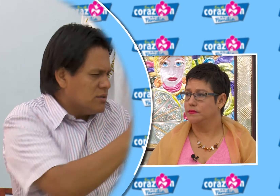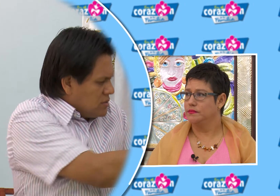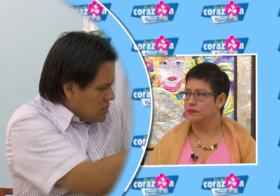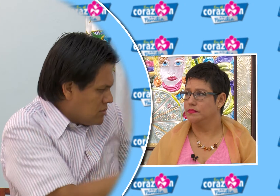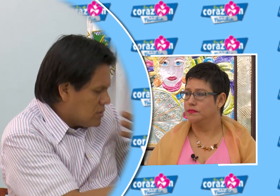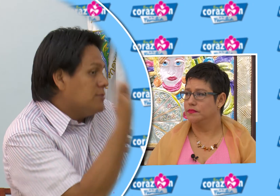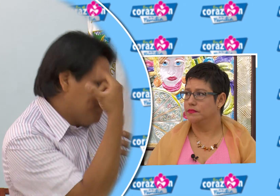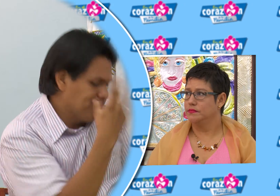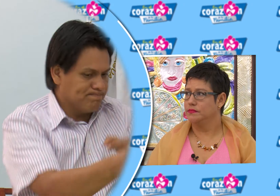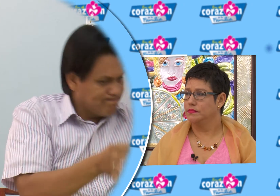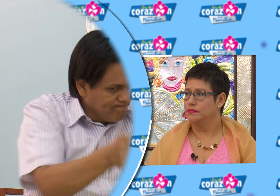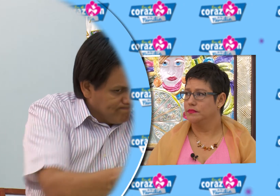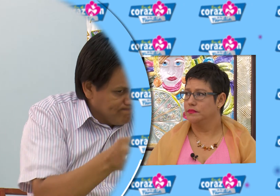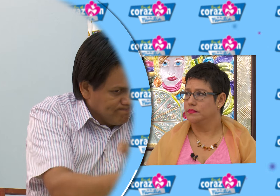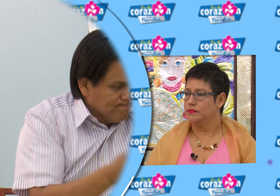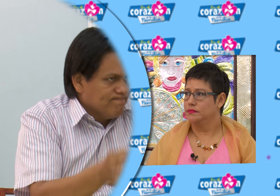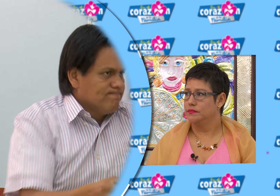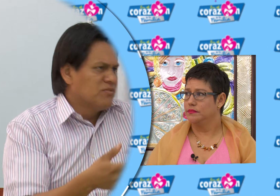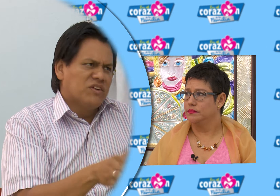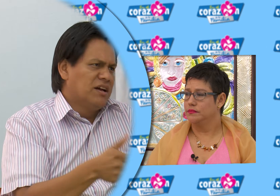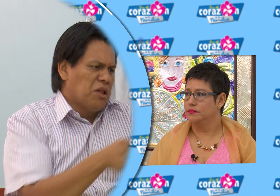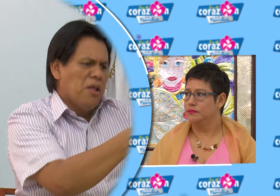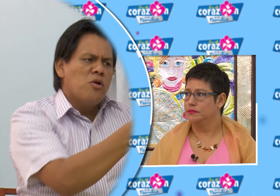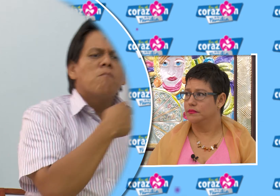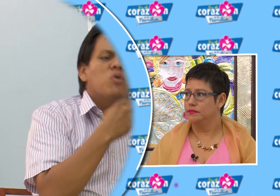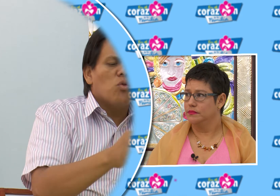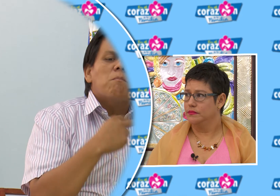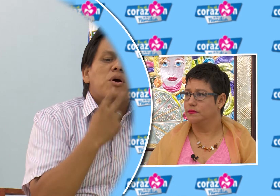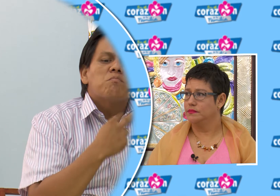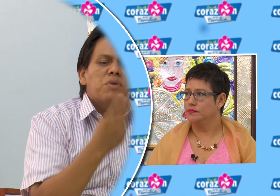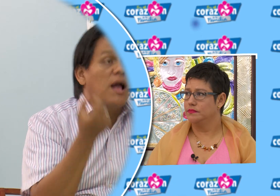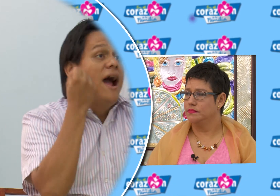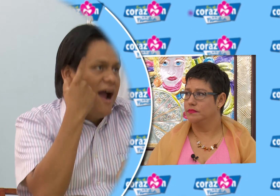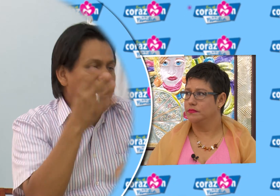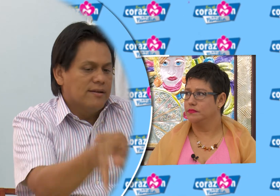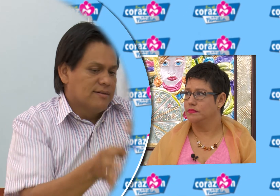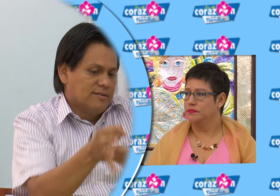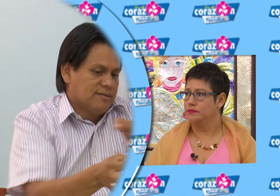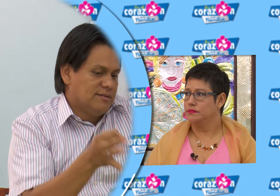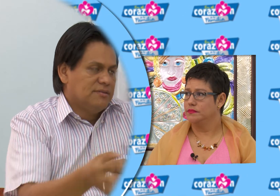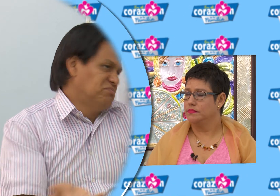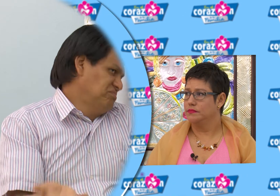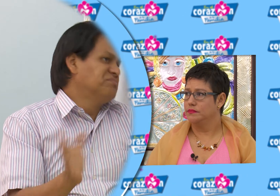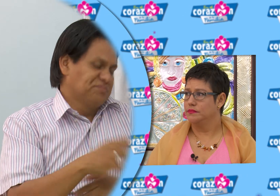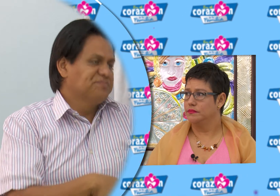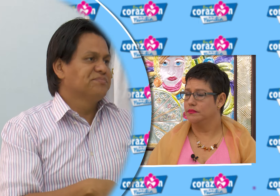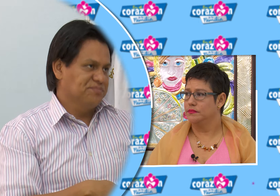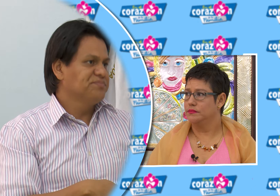veces dentro de la familia inclusive necesitamos algún apoyo de los intérpretes para lograr superar algunos problemas. Porque nosotros nos damos a